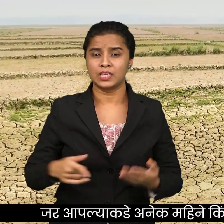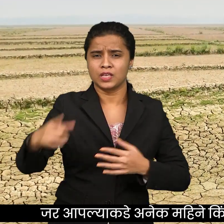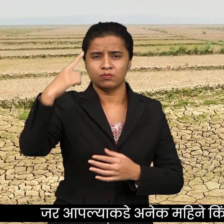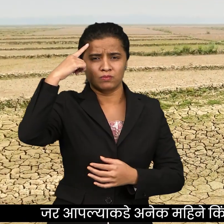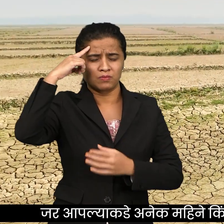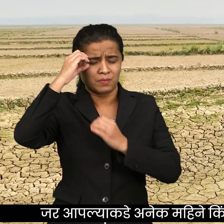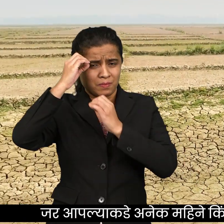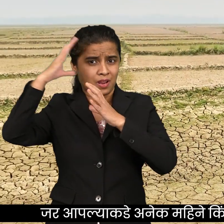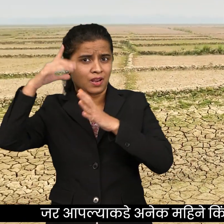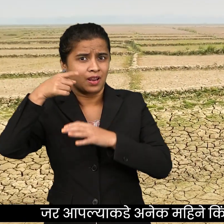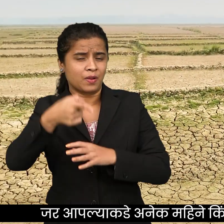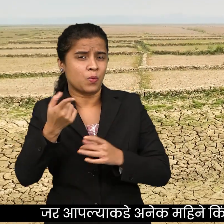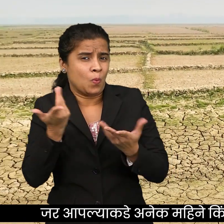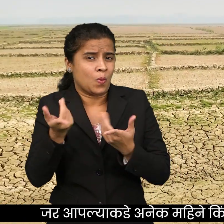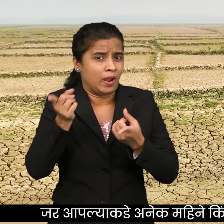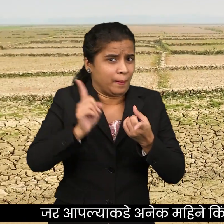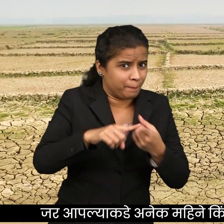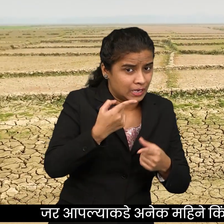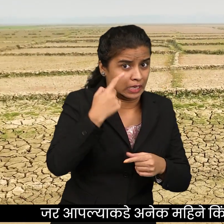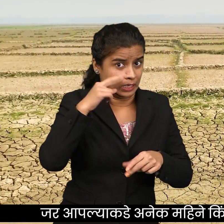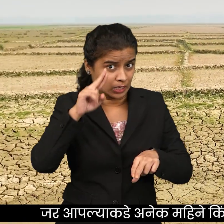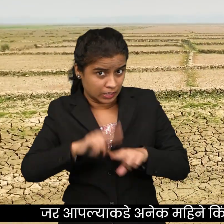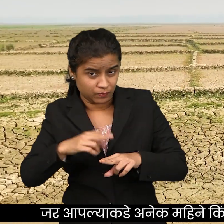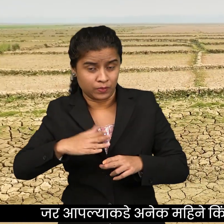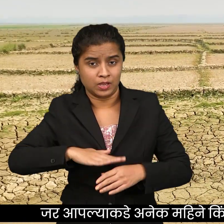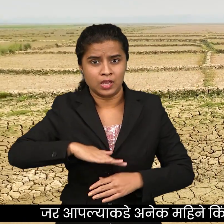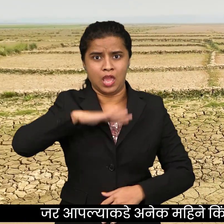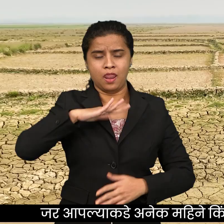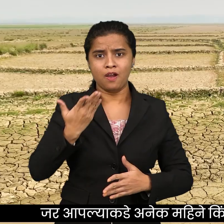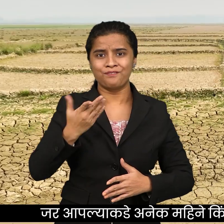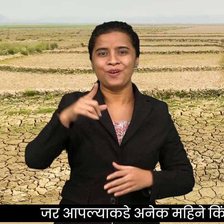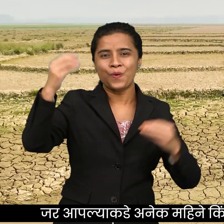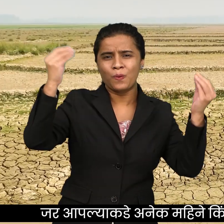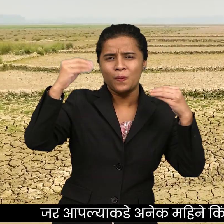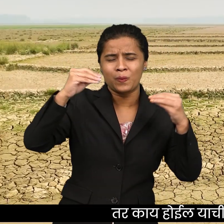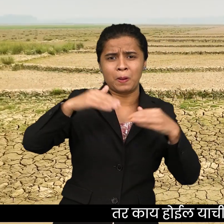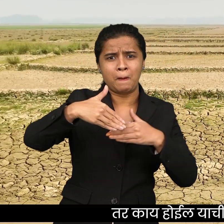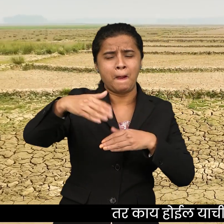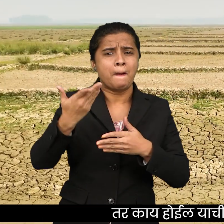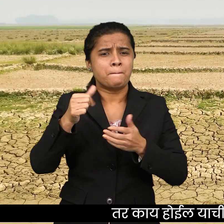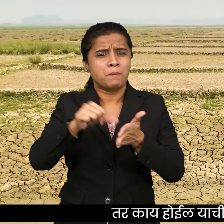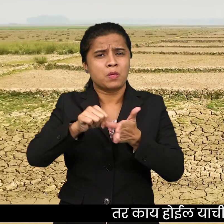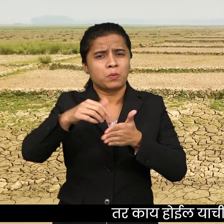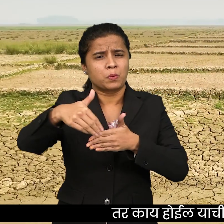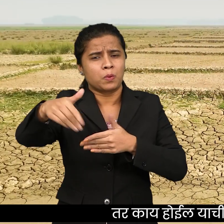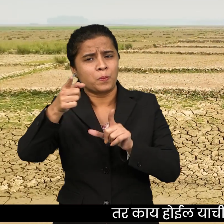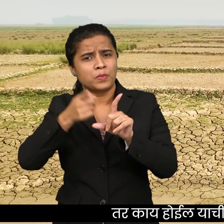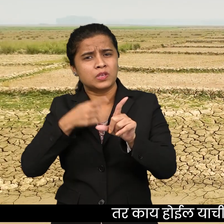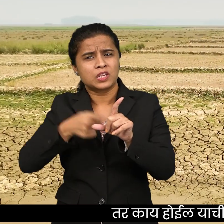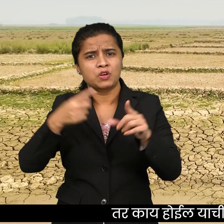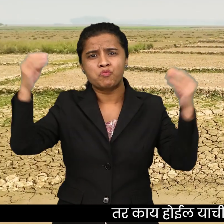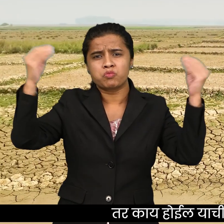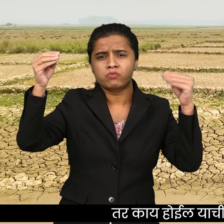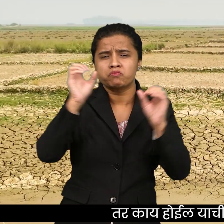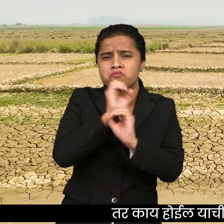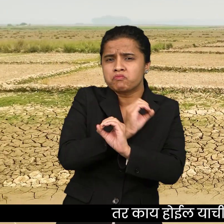जर आपल्याकडे अनेक महिने किंवा अगदी काही वर्ष पुरेसा पाऊस पडला नाही तर काय होईल याची तुम्ही कल्पना करू